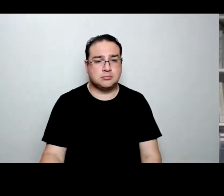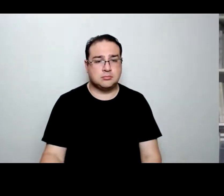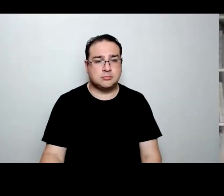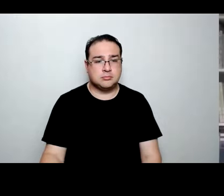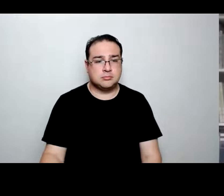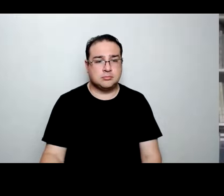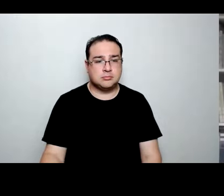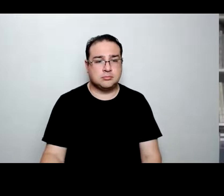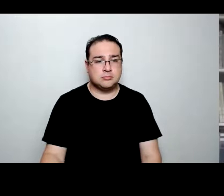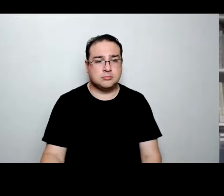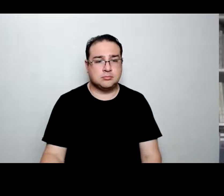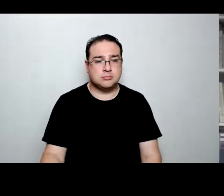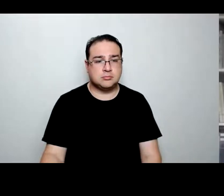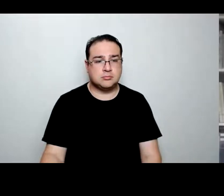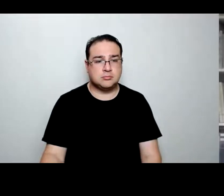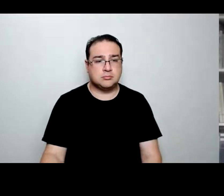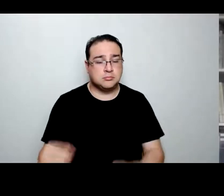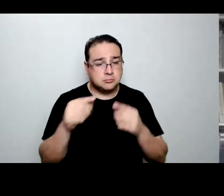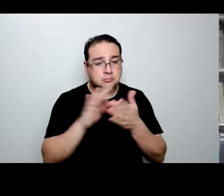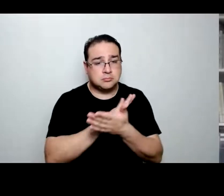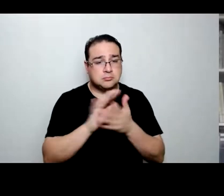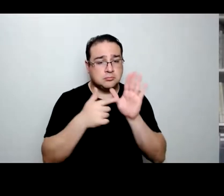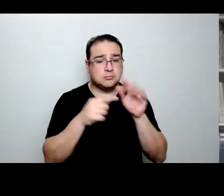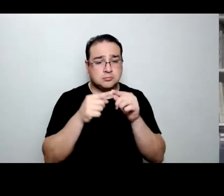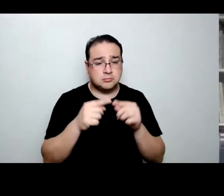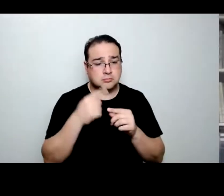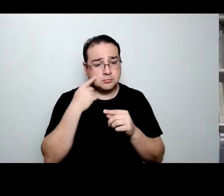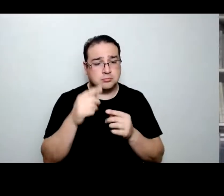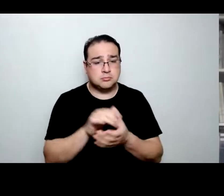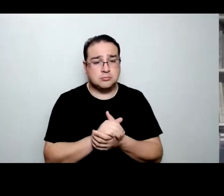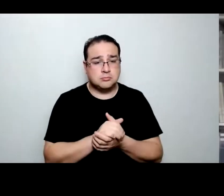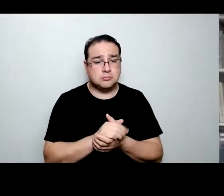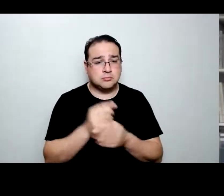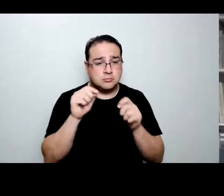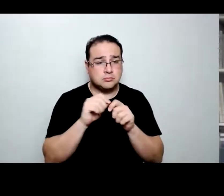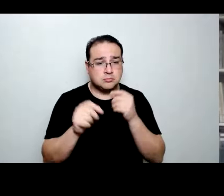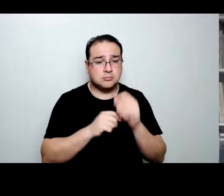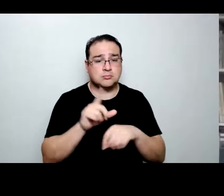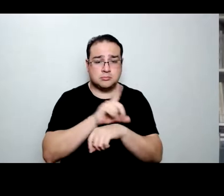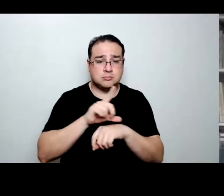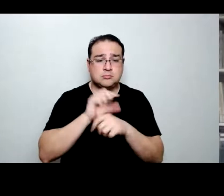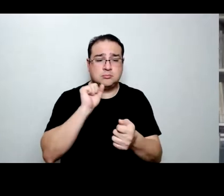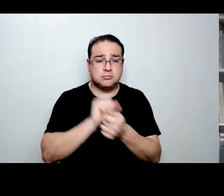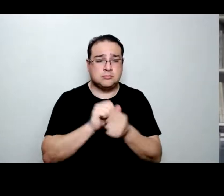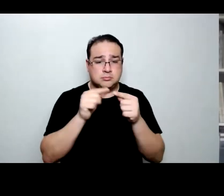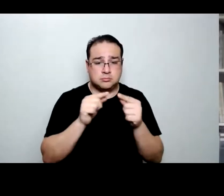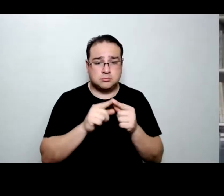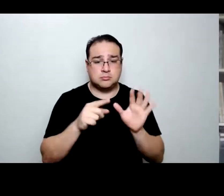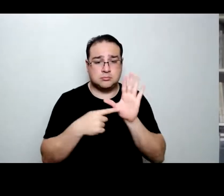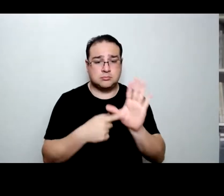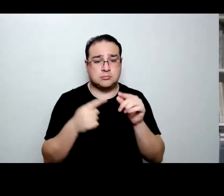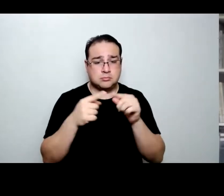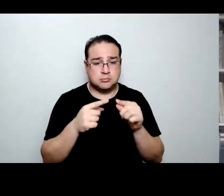Sebastião, quem sabe talvez eu possa mostrar um pouco sobre o fazer lexicografia nesse contexto